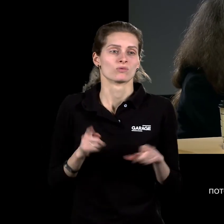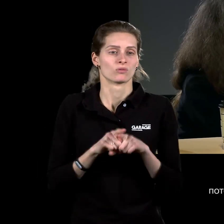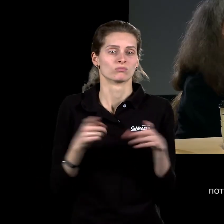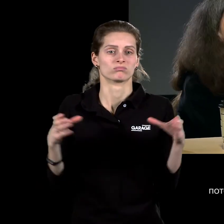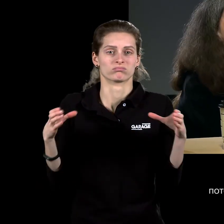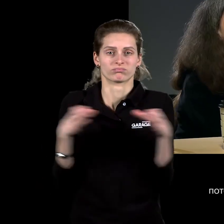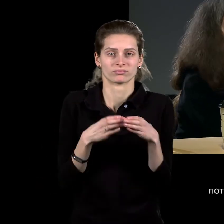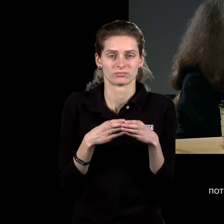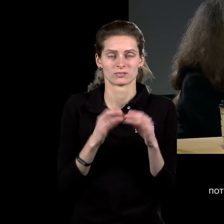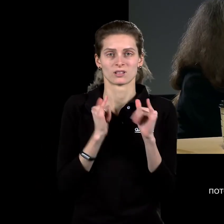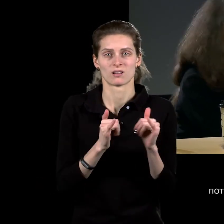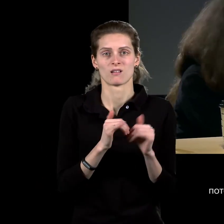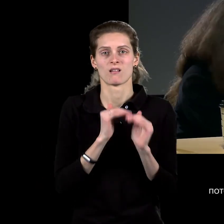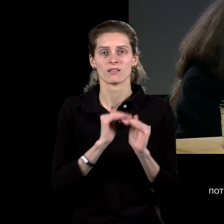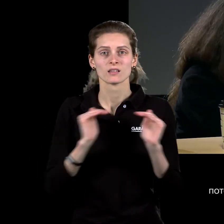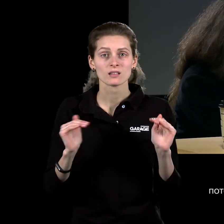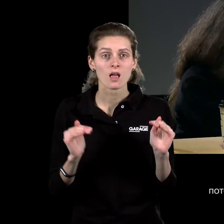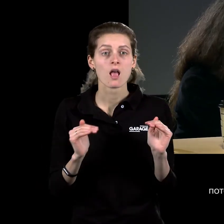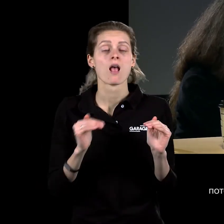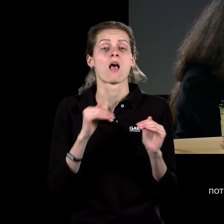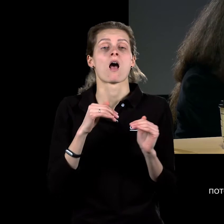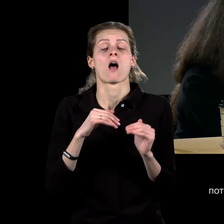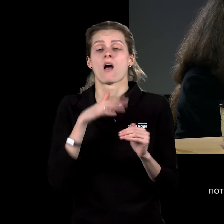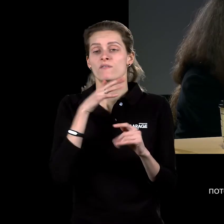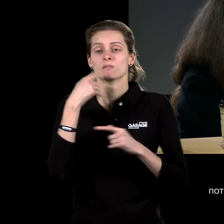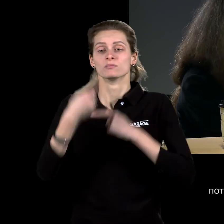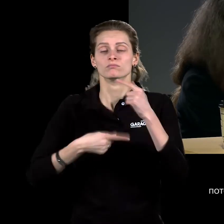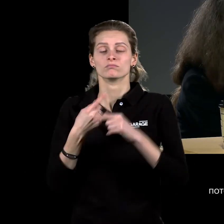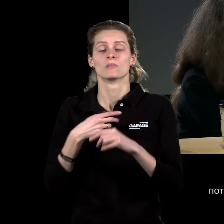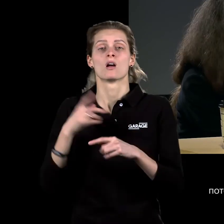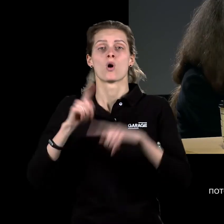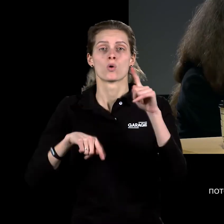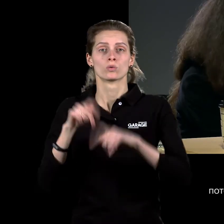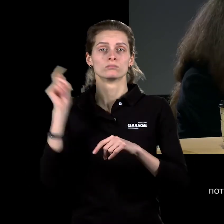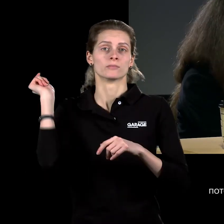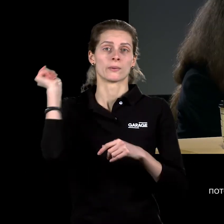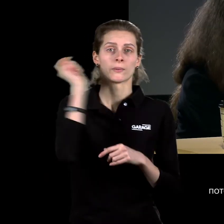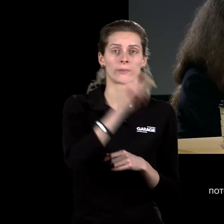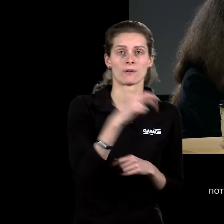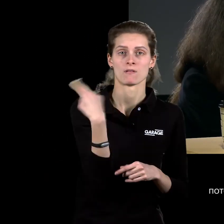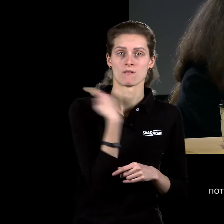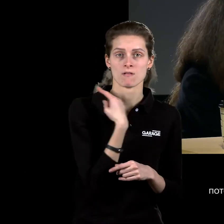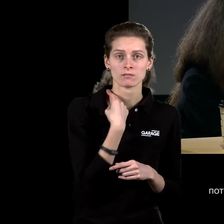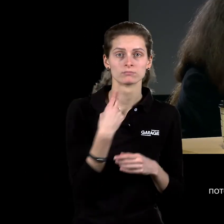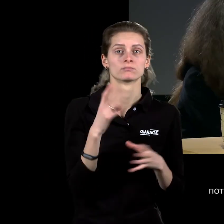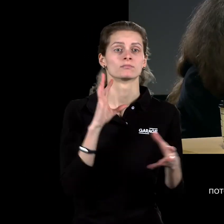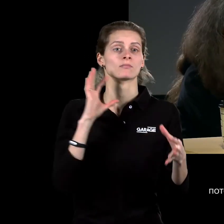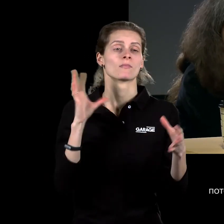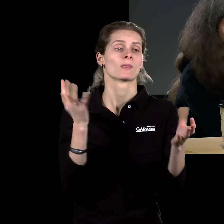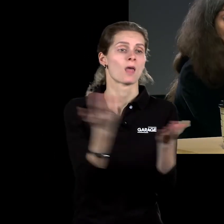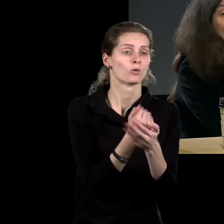родителями воссоединились в Великобритании, в Англии, и потом она оказалась, они всей семьей эмигрировали в